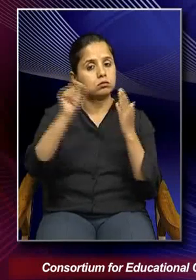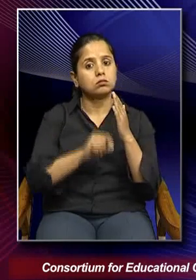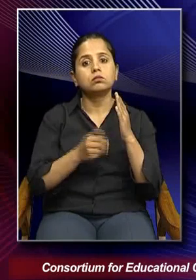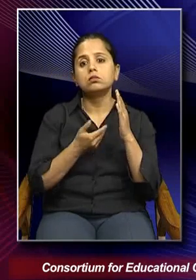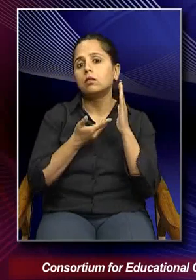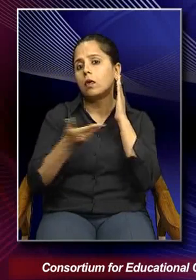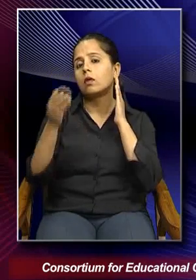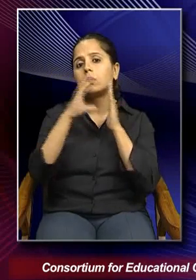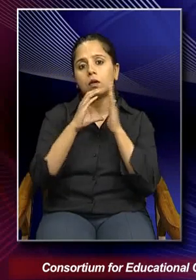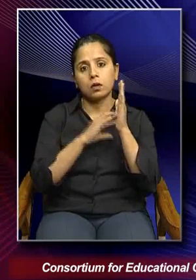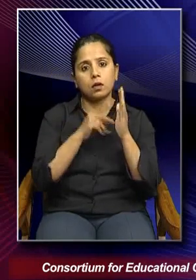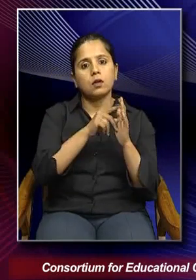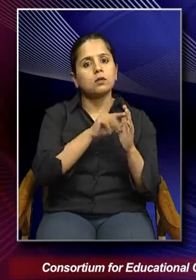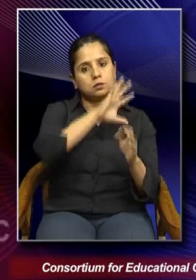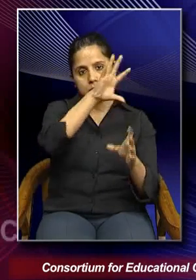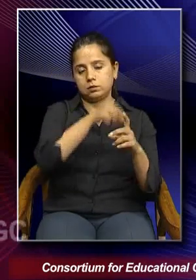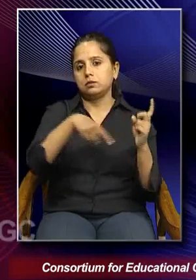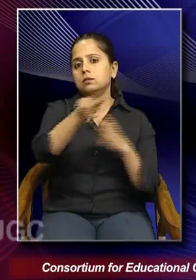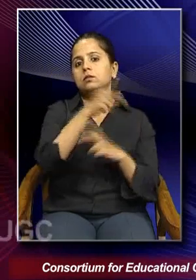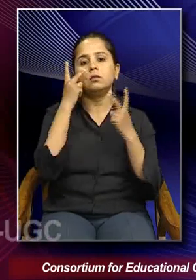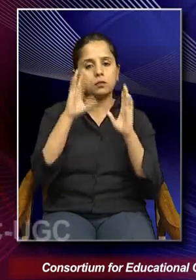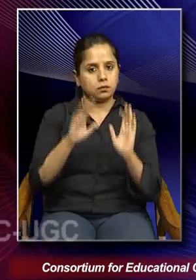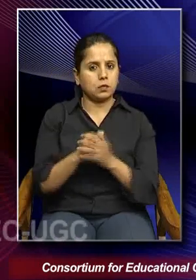इस संग्रह के अंतर्गत शामिल हुए